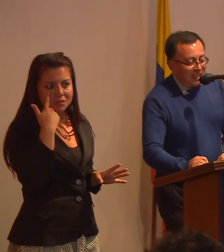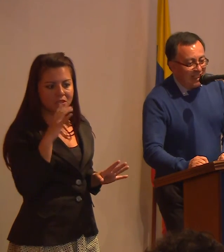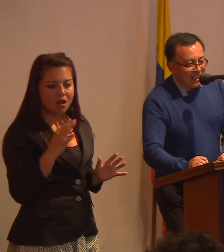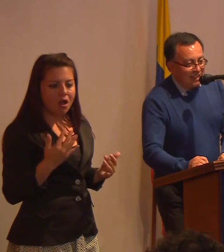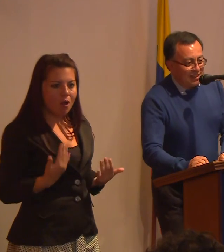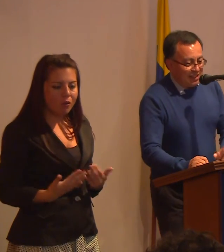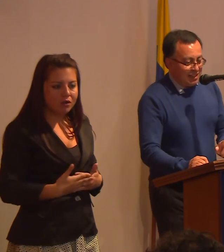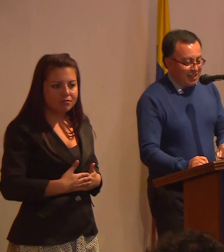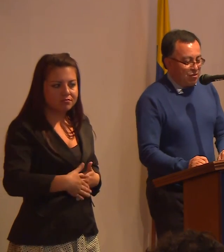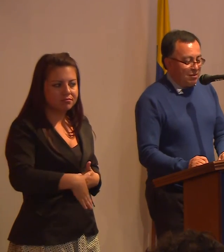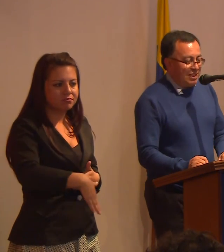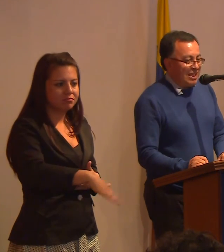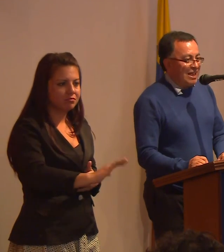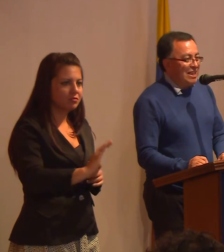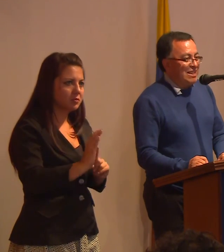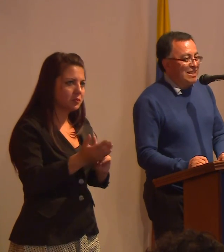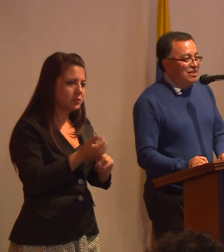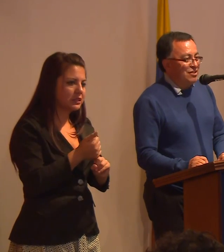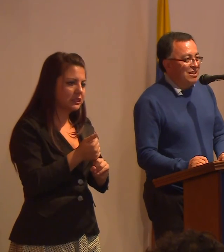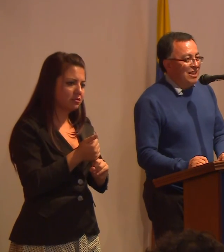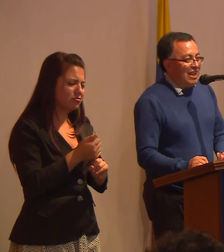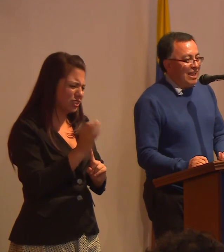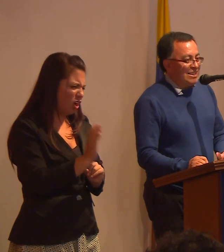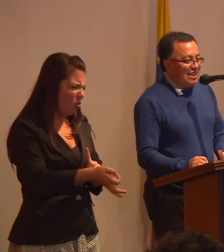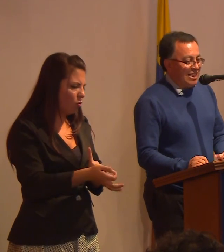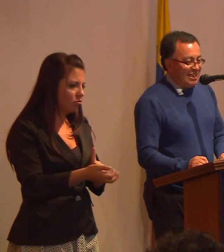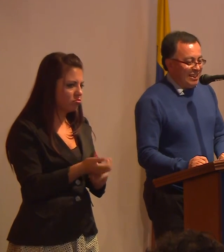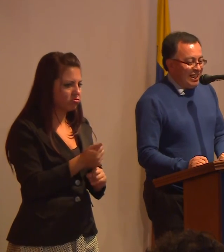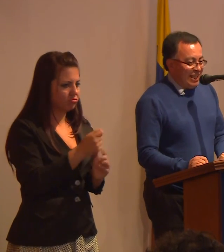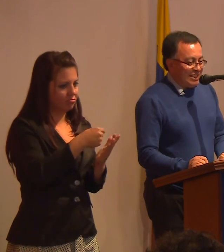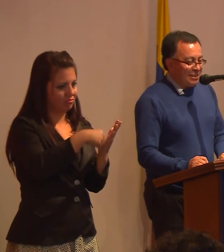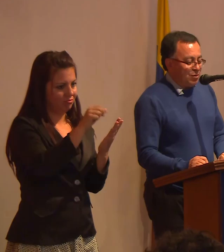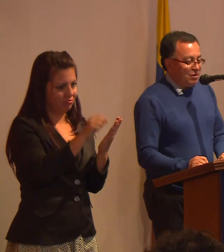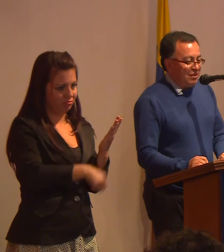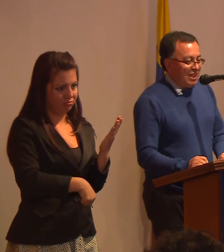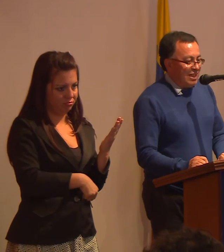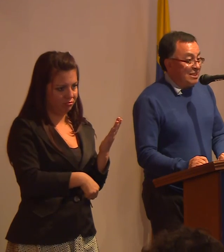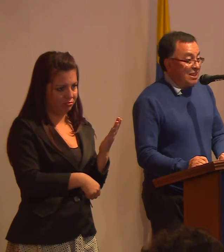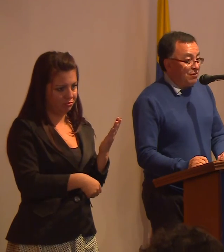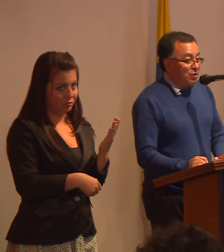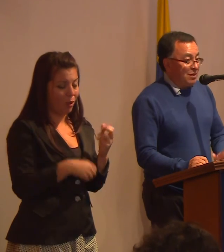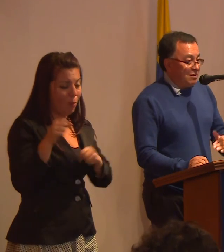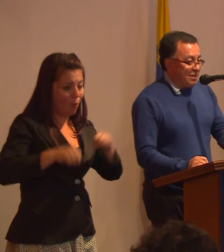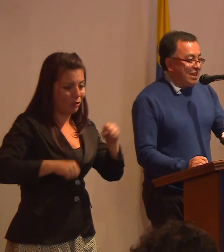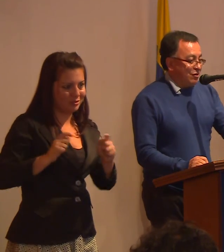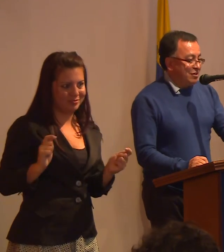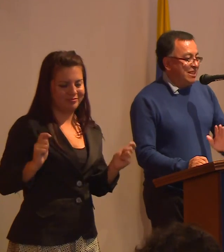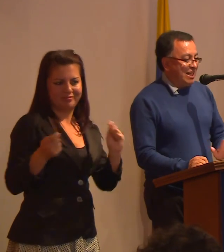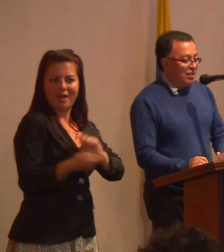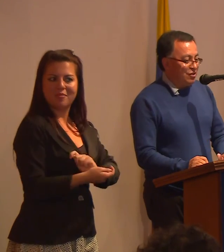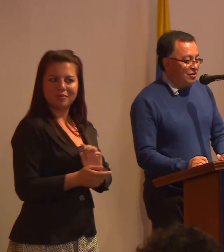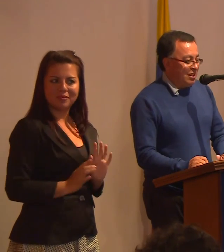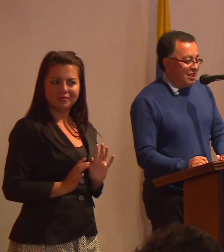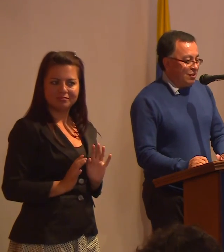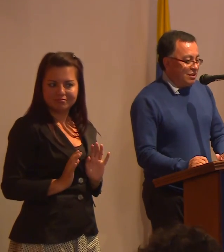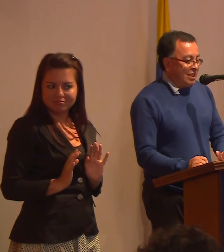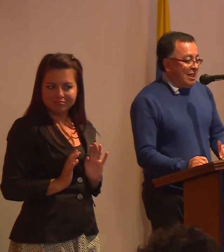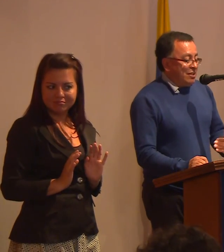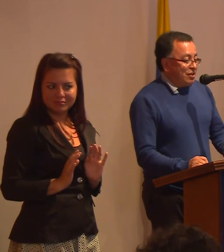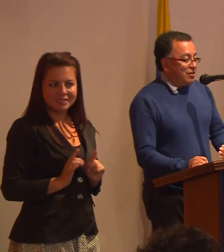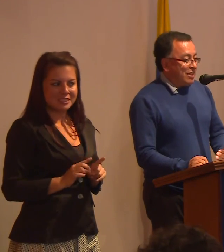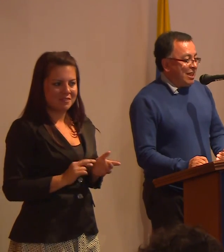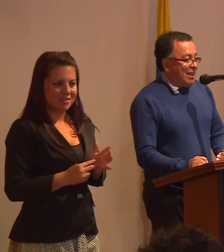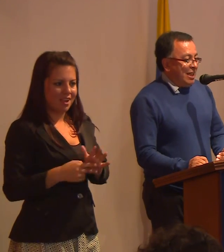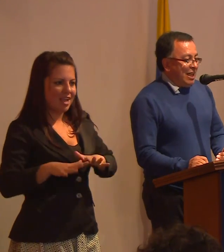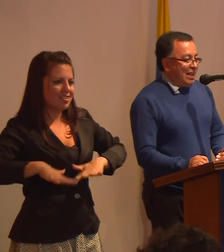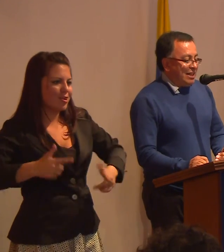se obtiene seguramente la acreditación, esas posibilidades se transforman, será otro escenario de lucha.